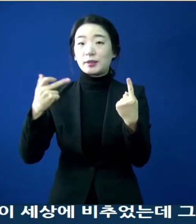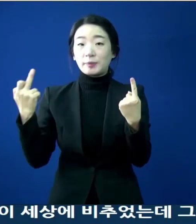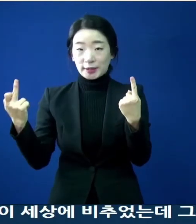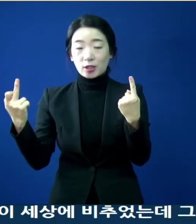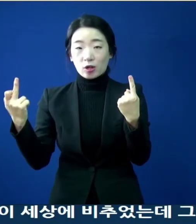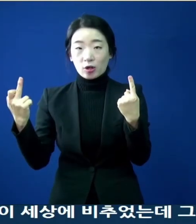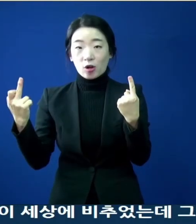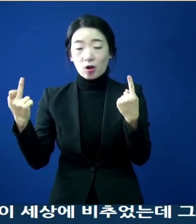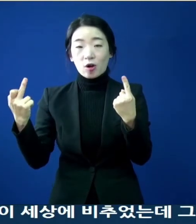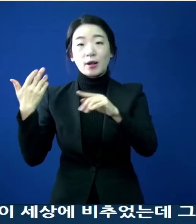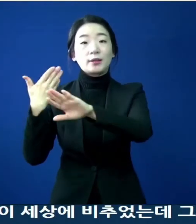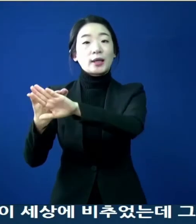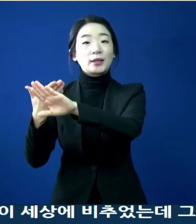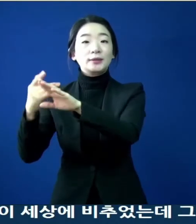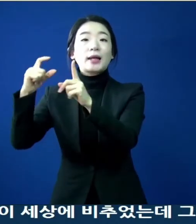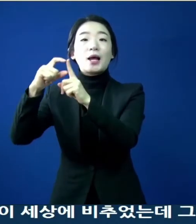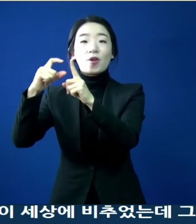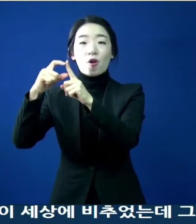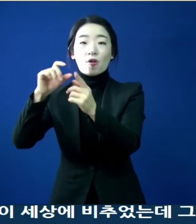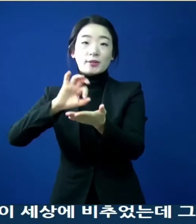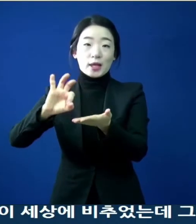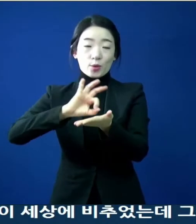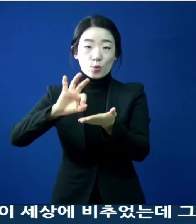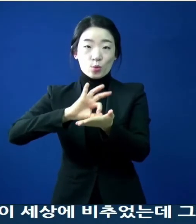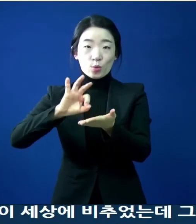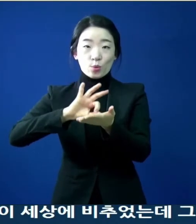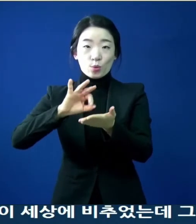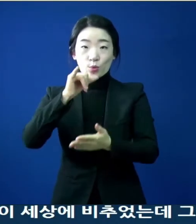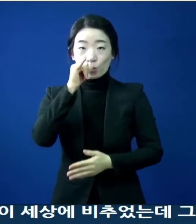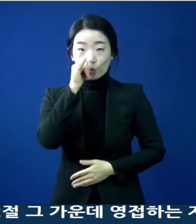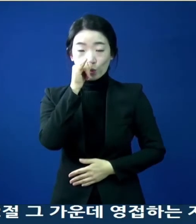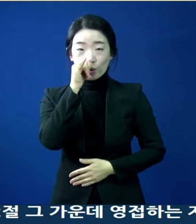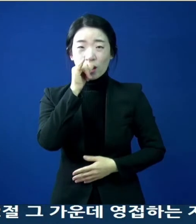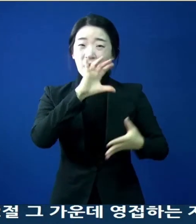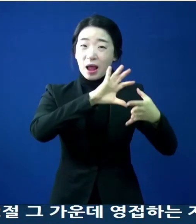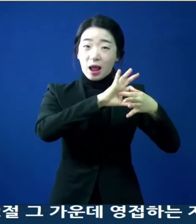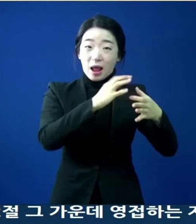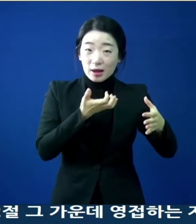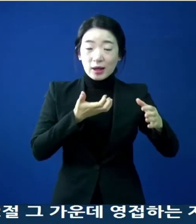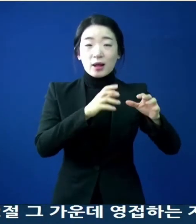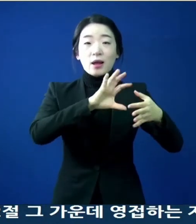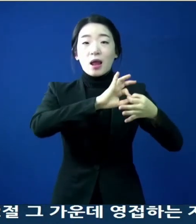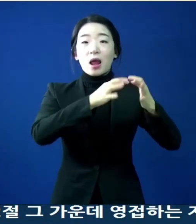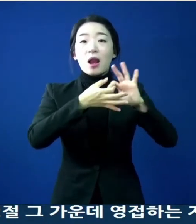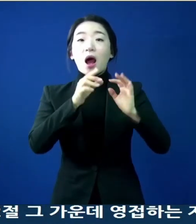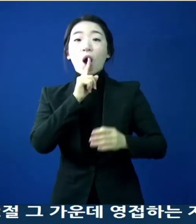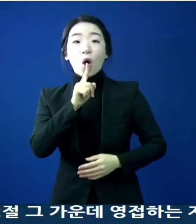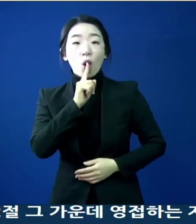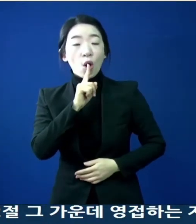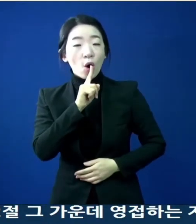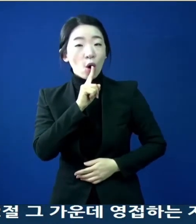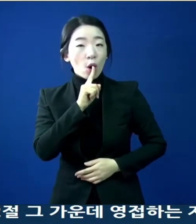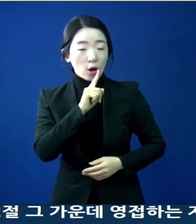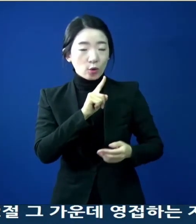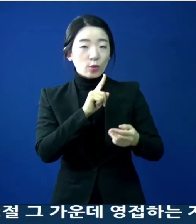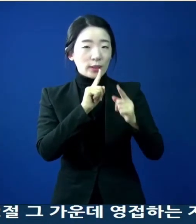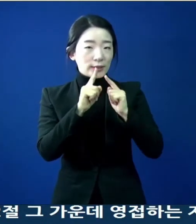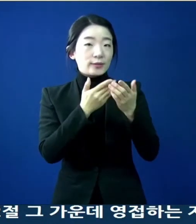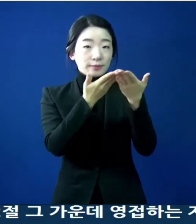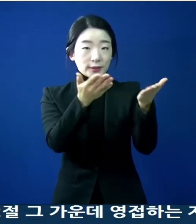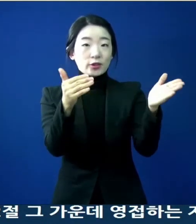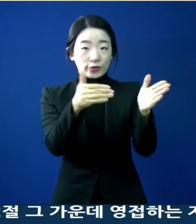있습니다. 저는 조금 전에 세 가지로 헬라 문화 안에서 당시에 이 용어 가운데 영접한다는 것이